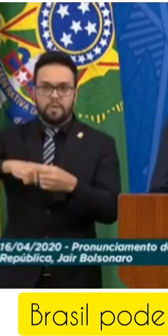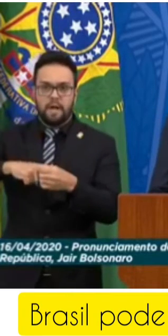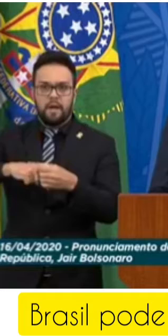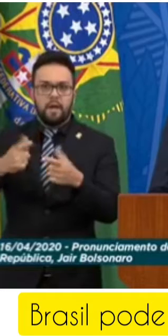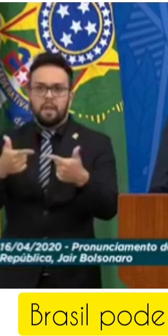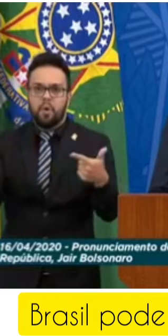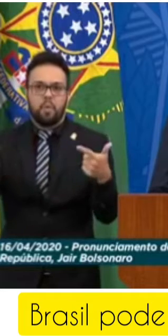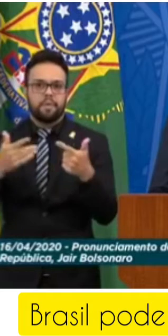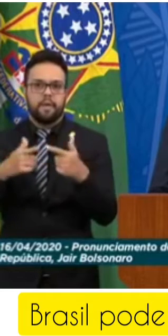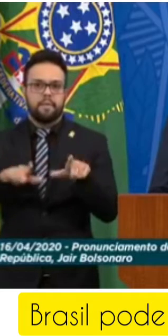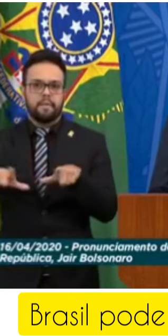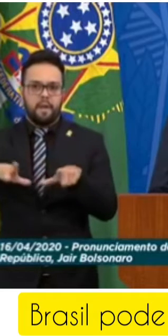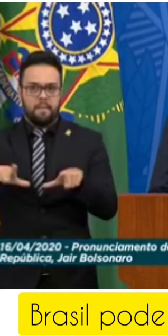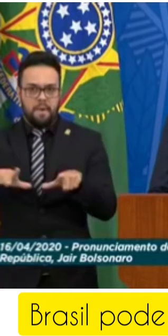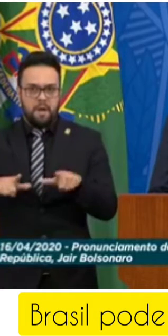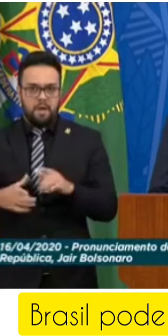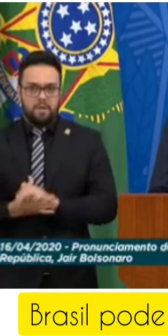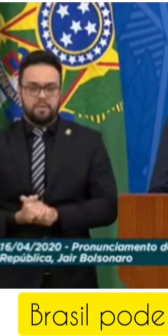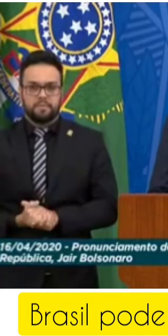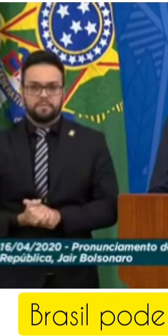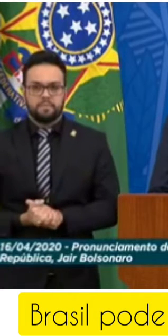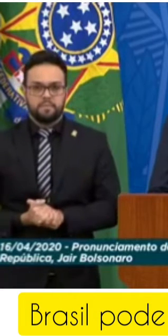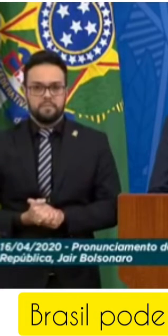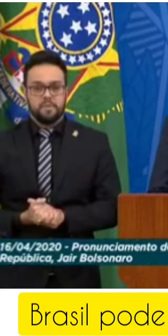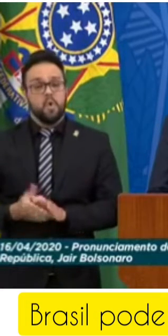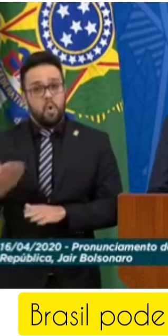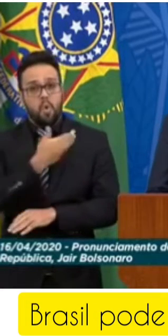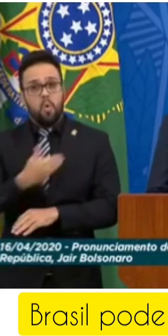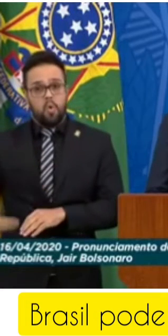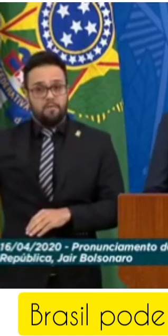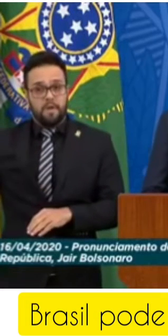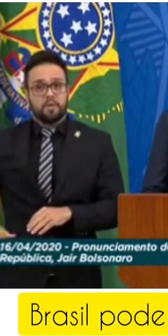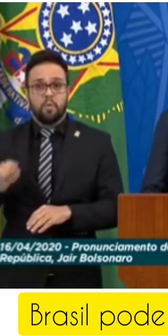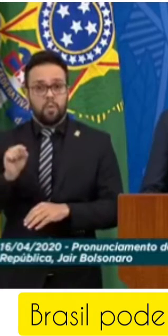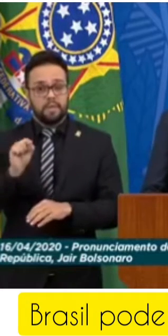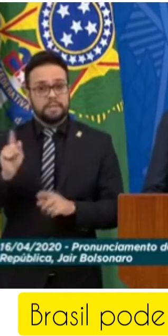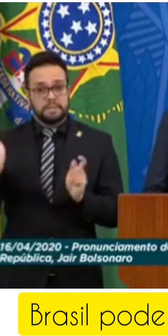emprego. E o governo não tem como manter